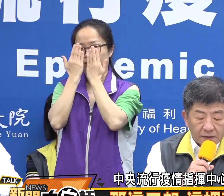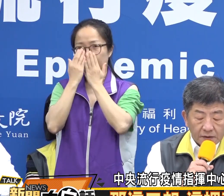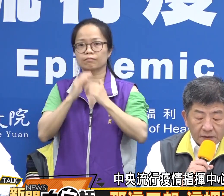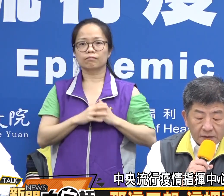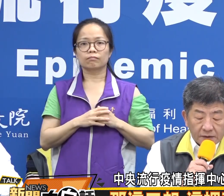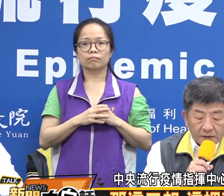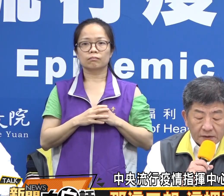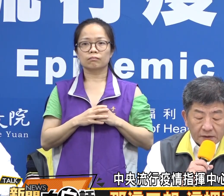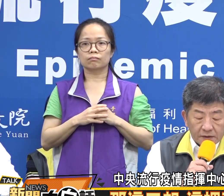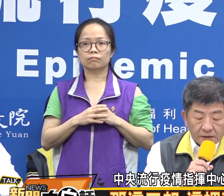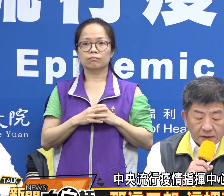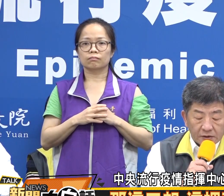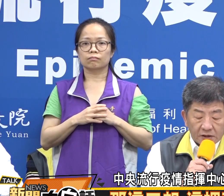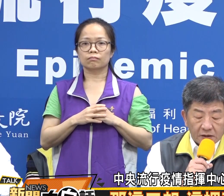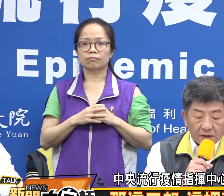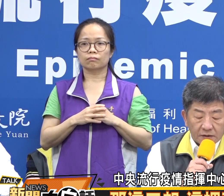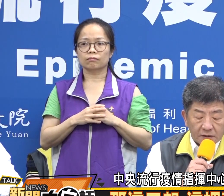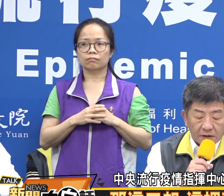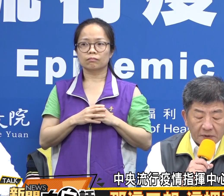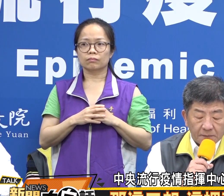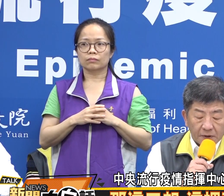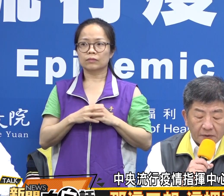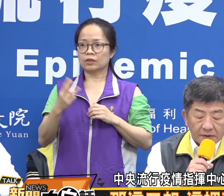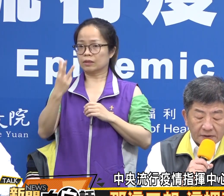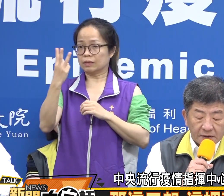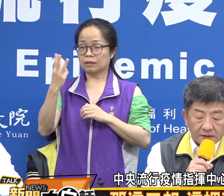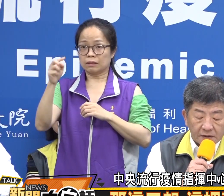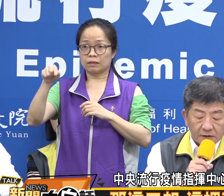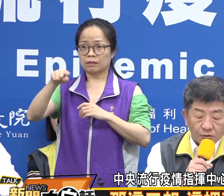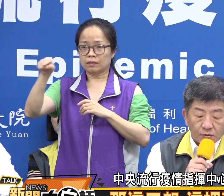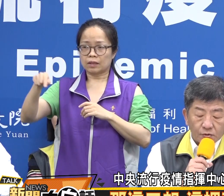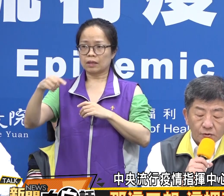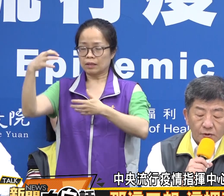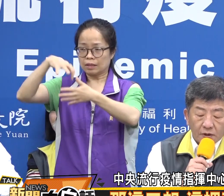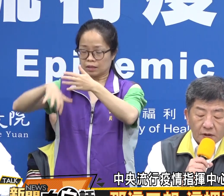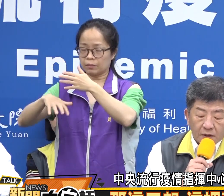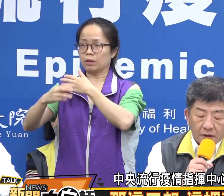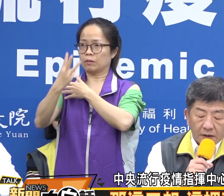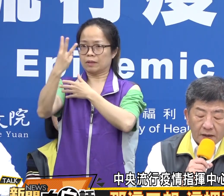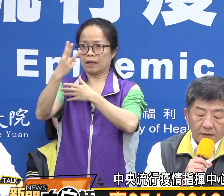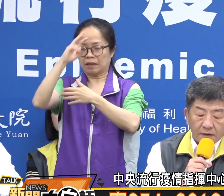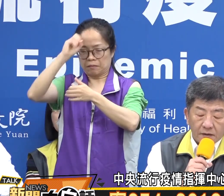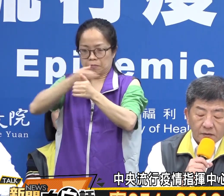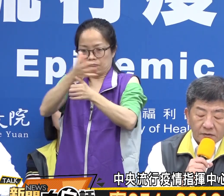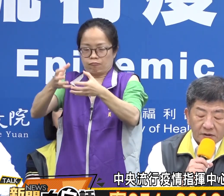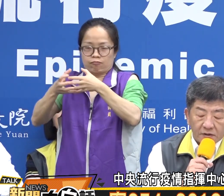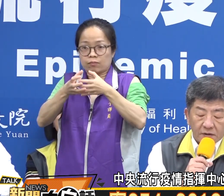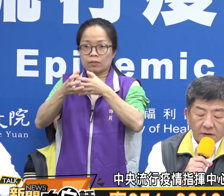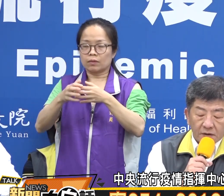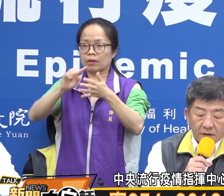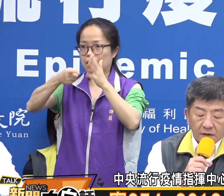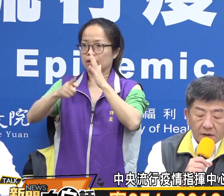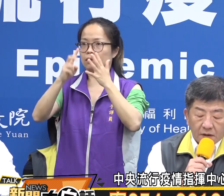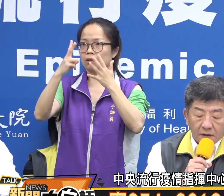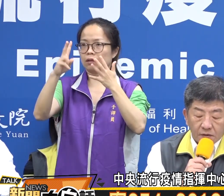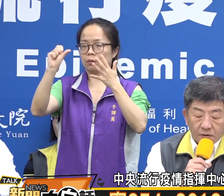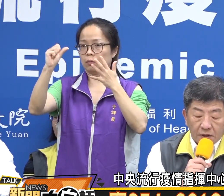那这3起这里面包括了3起的群聚，按254，